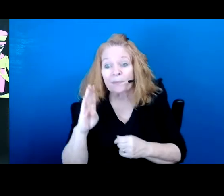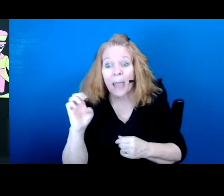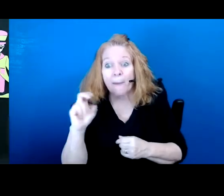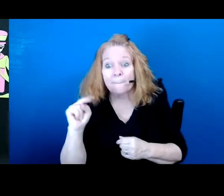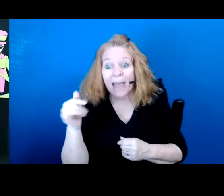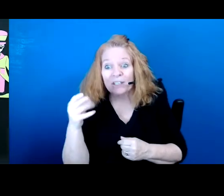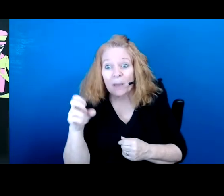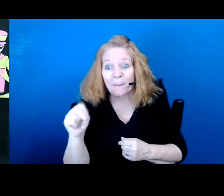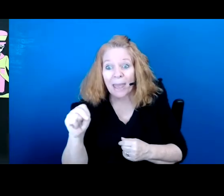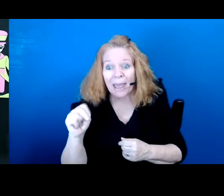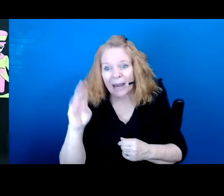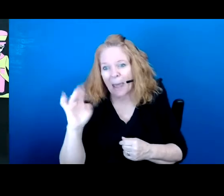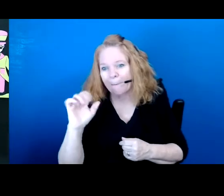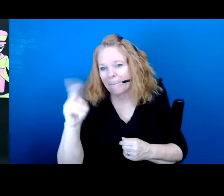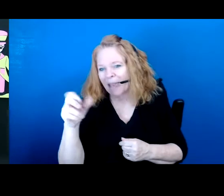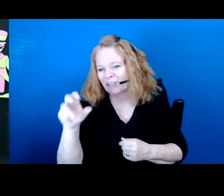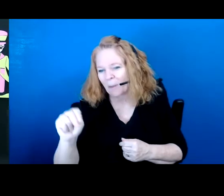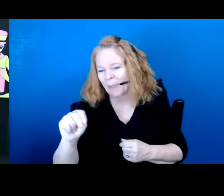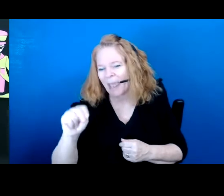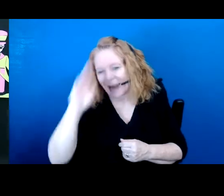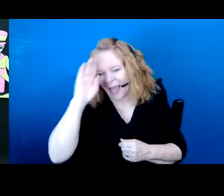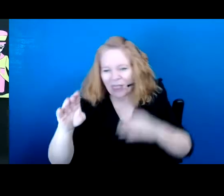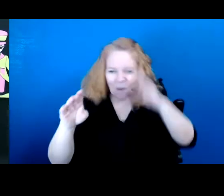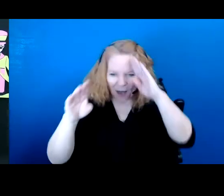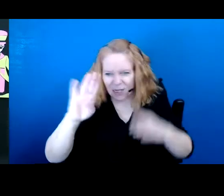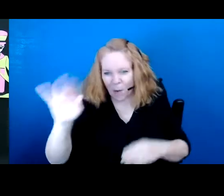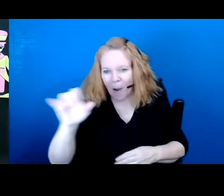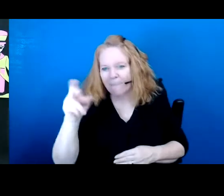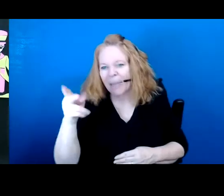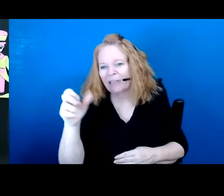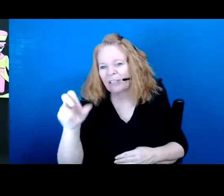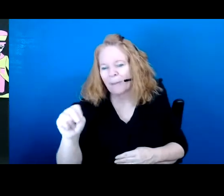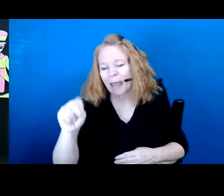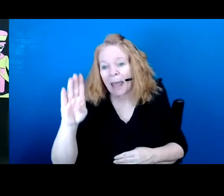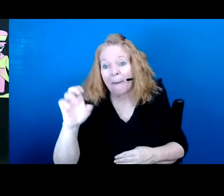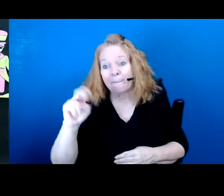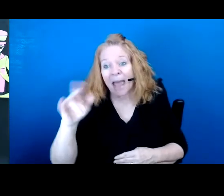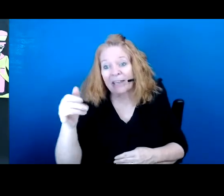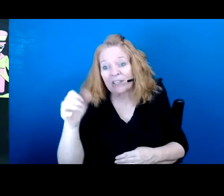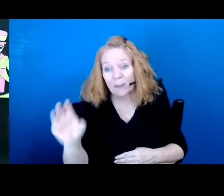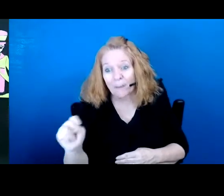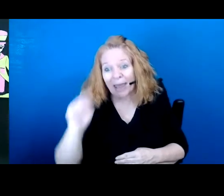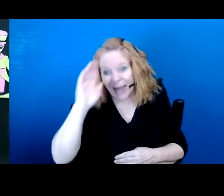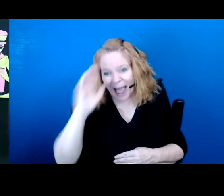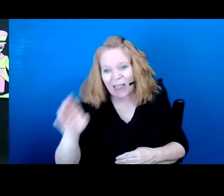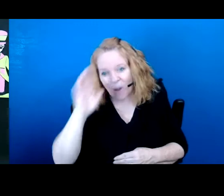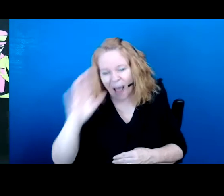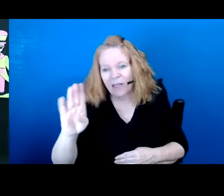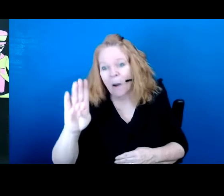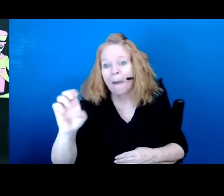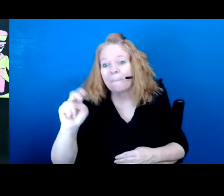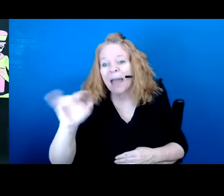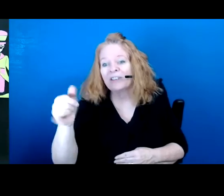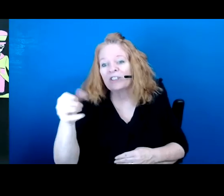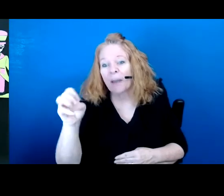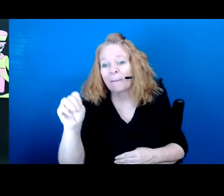ahora benjamín benjamín benjamín hola hola hola benjamín hola hola hola benjamín